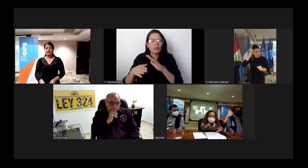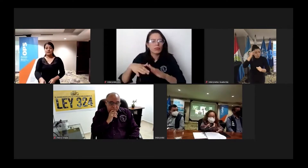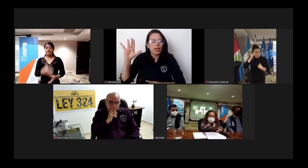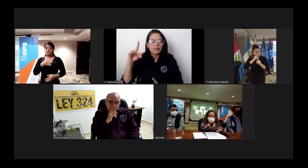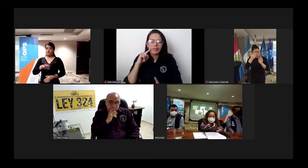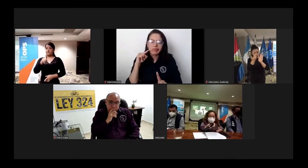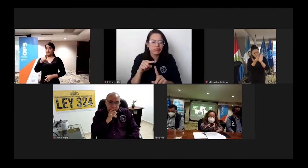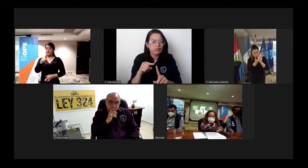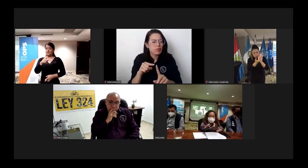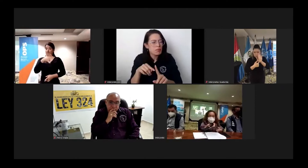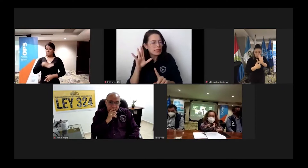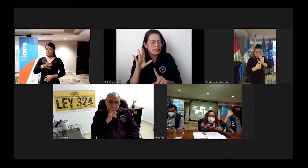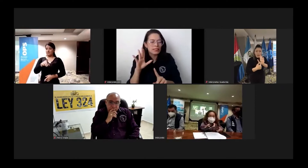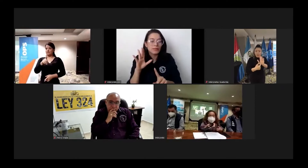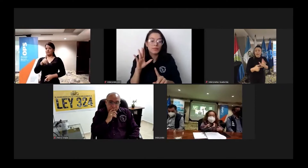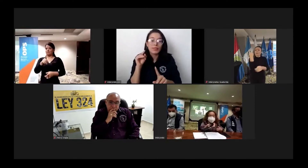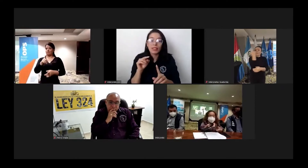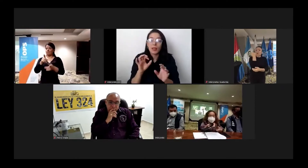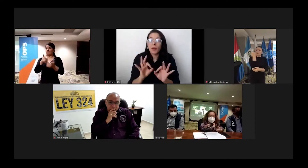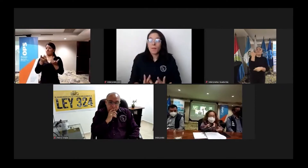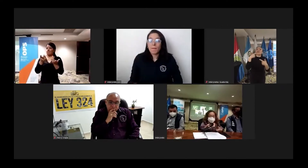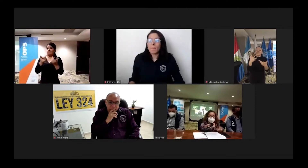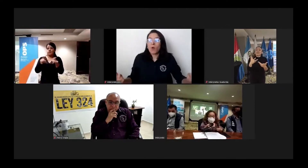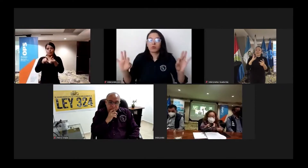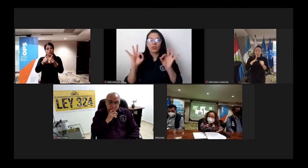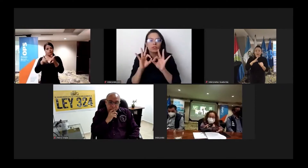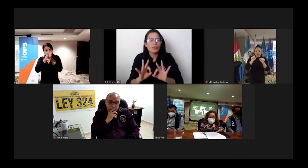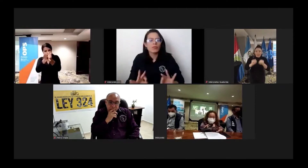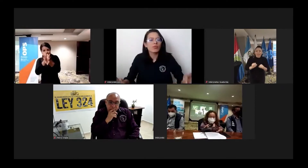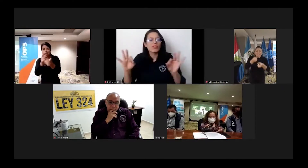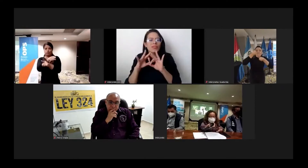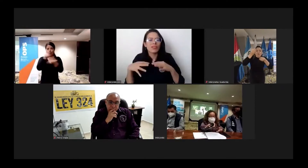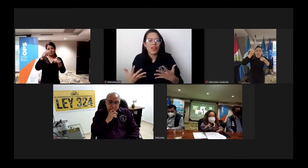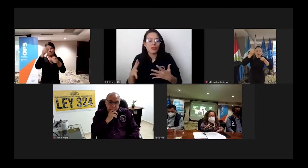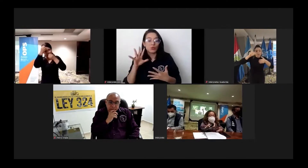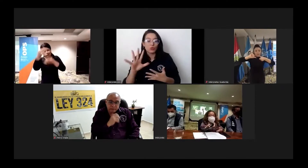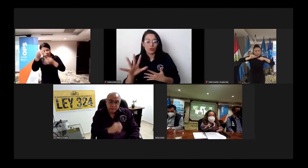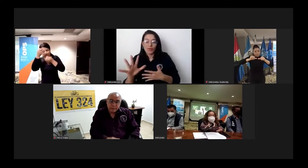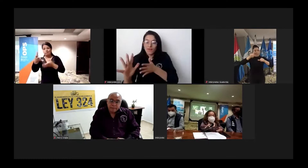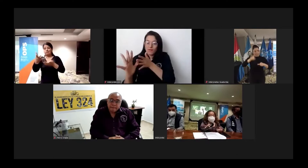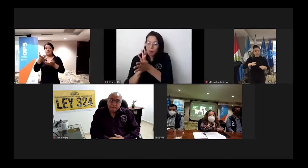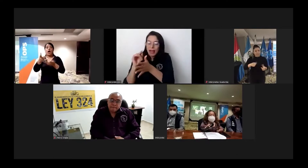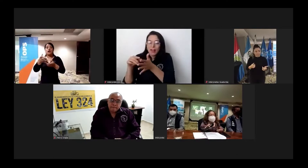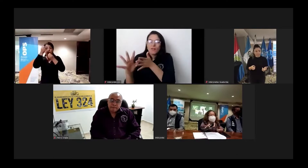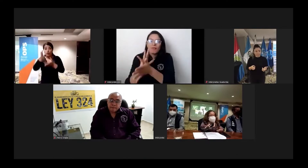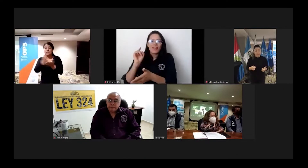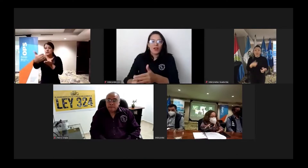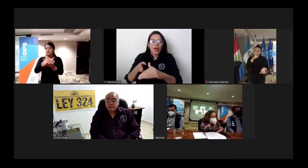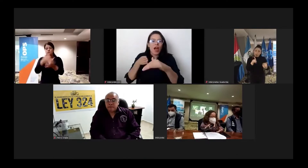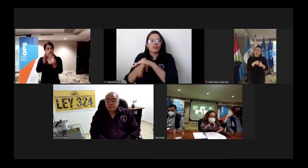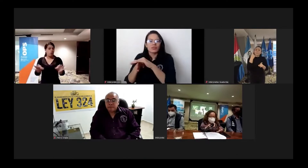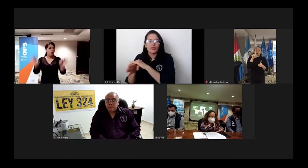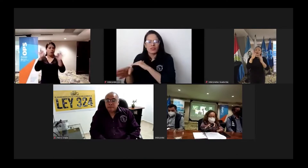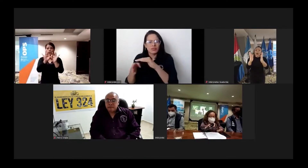resaltar también la importancia de la información accesible y para una